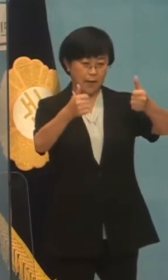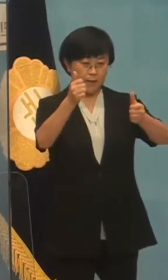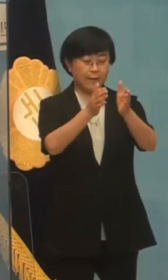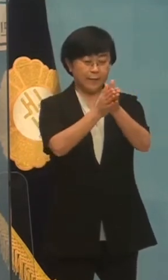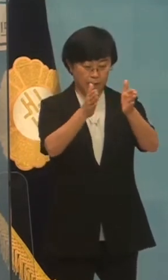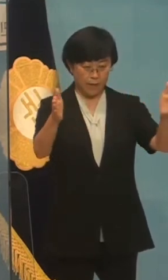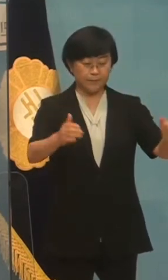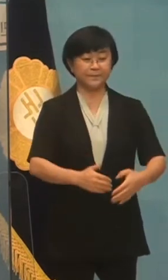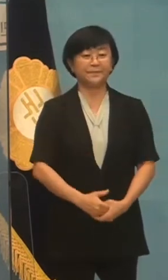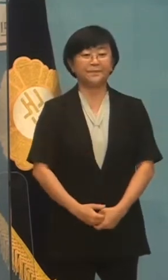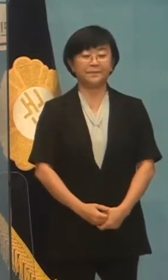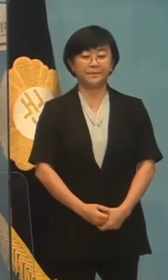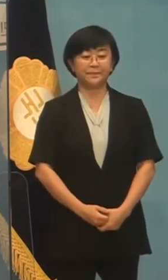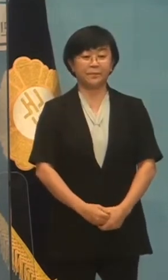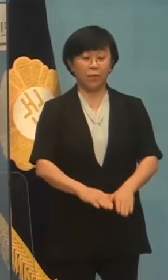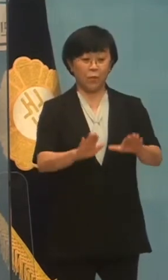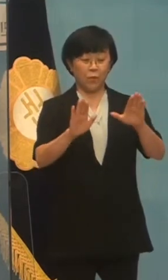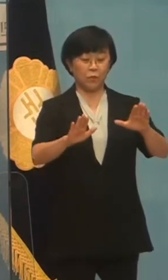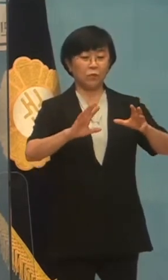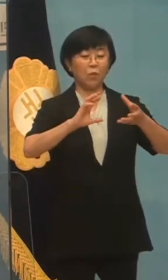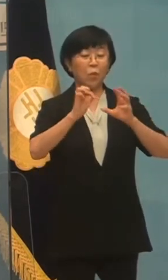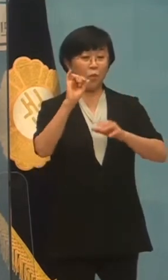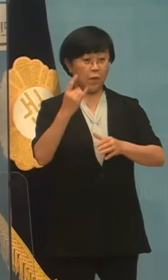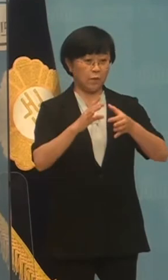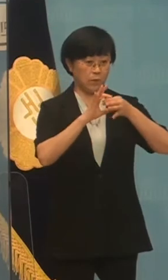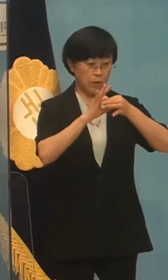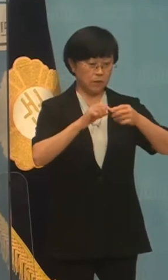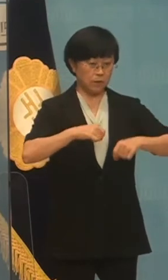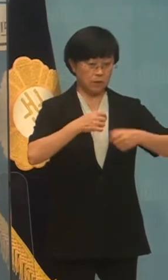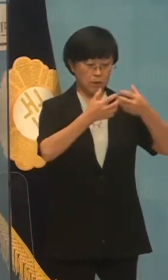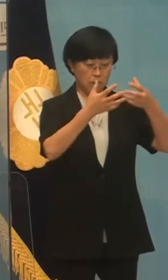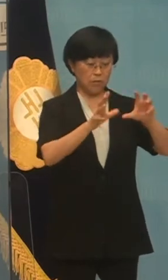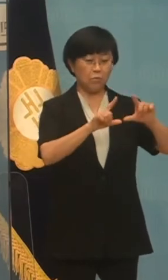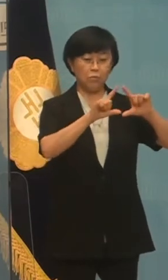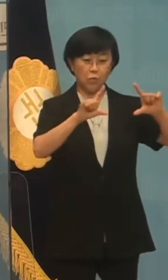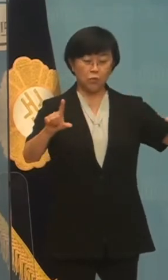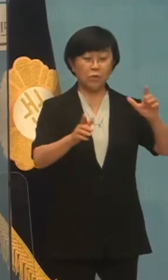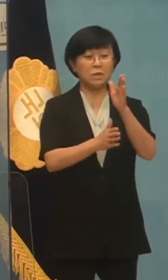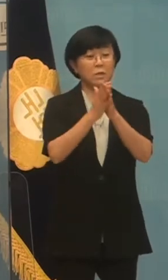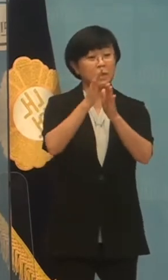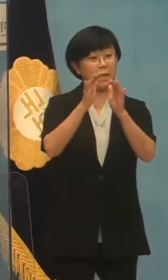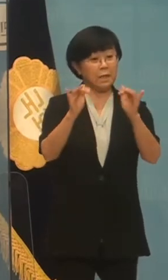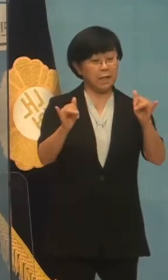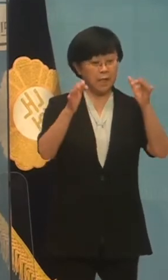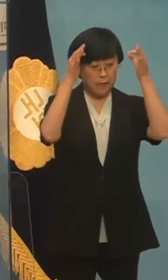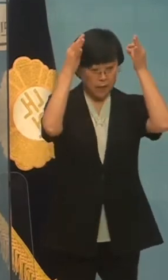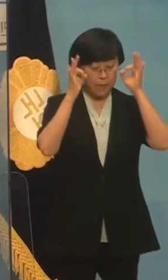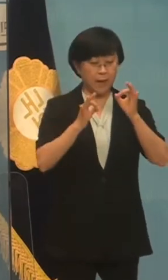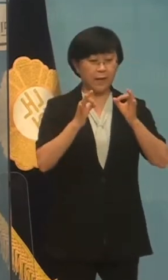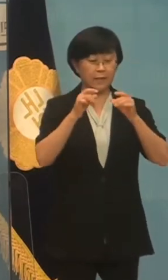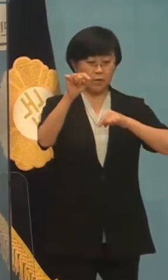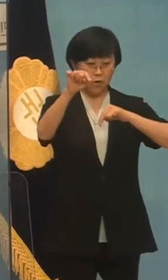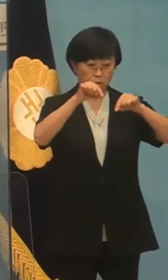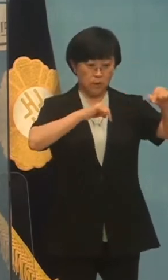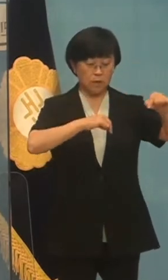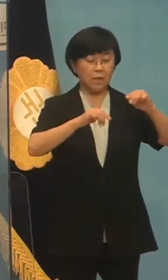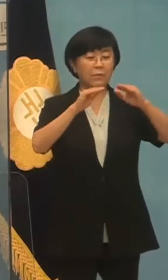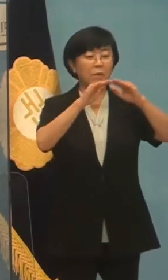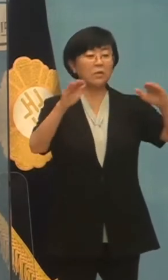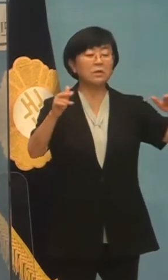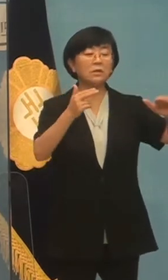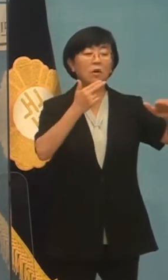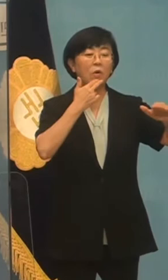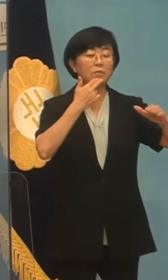시작합니다. 오늘 토론회를 통해 정의당은 보통 시민들의 땀의 정치, 불평등